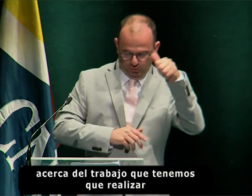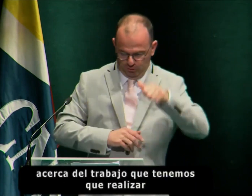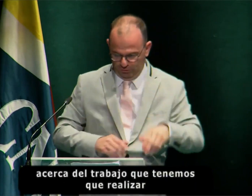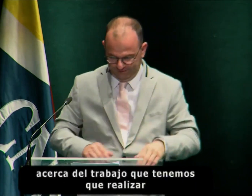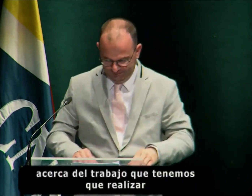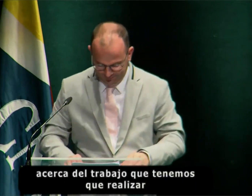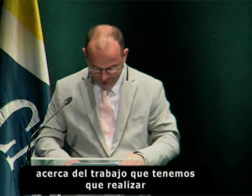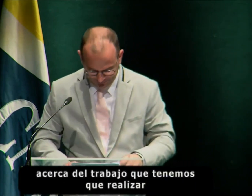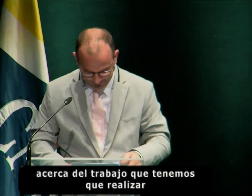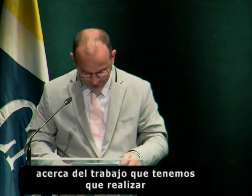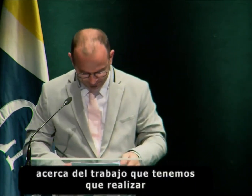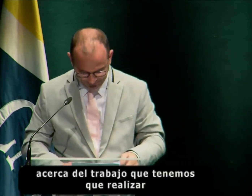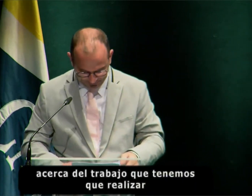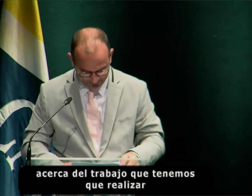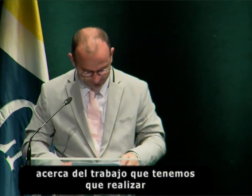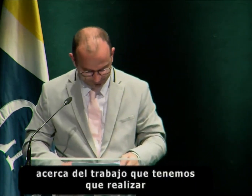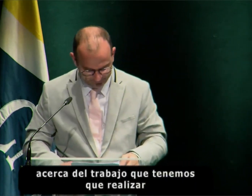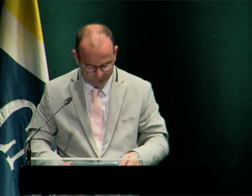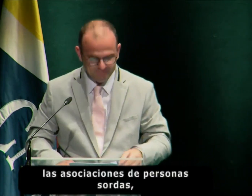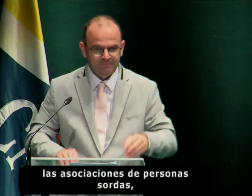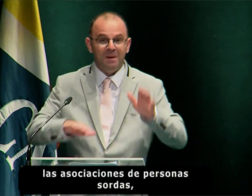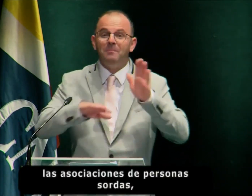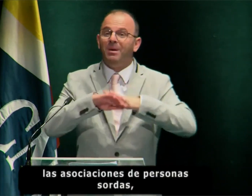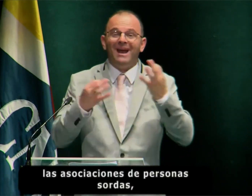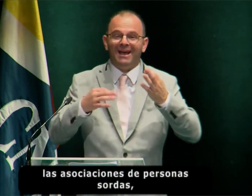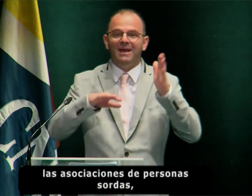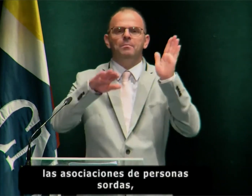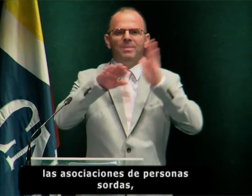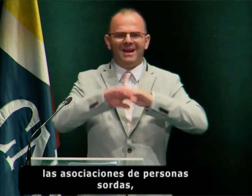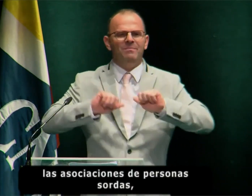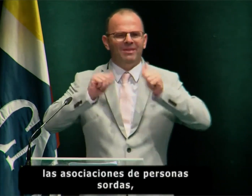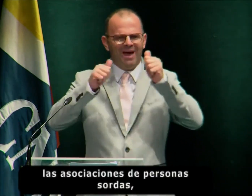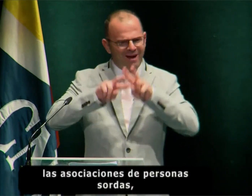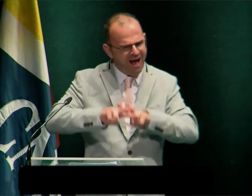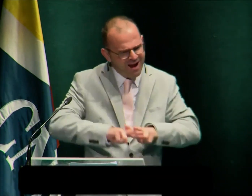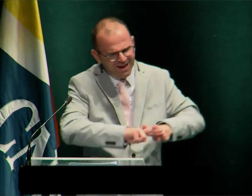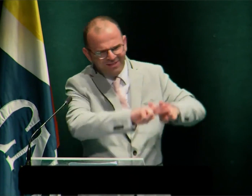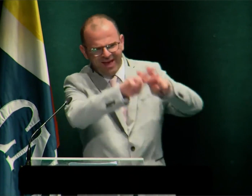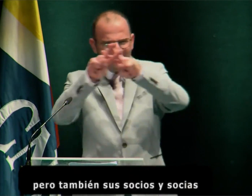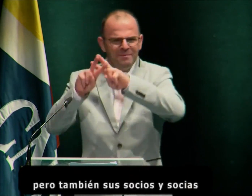también sus socios y socias para conseguir esa transformación.